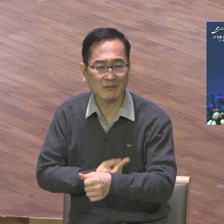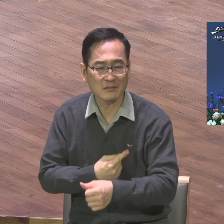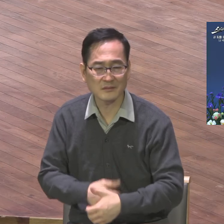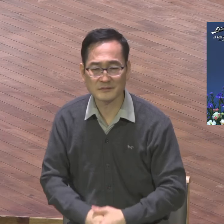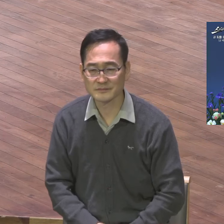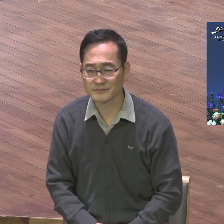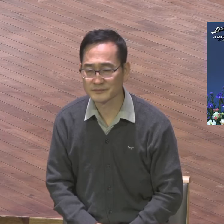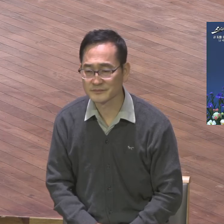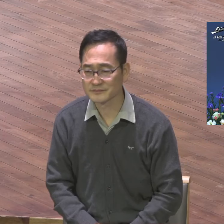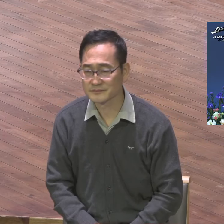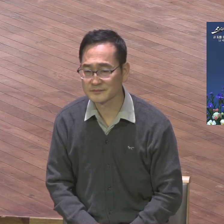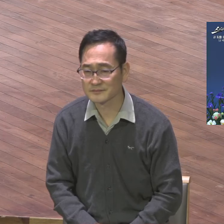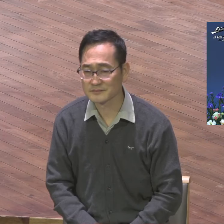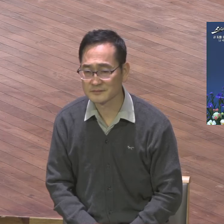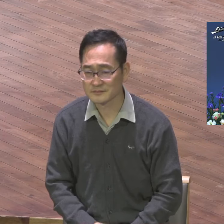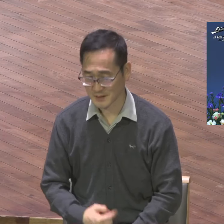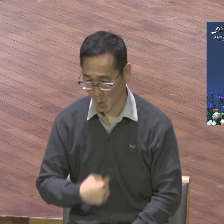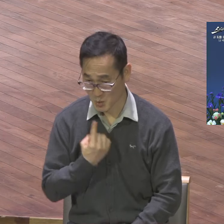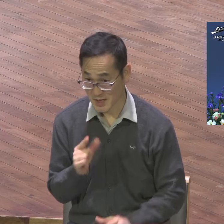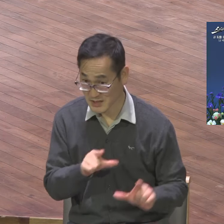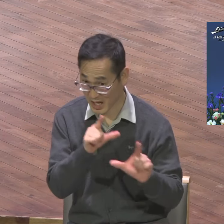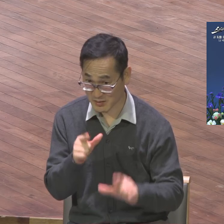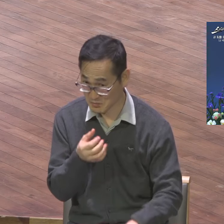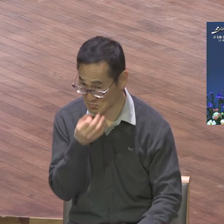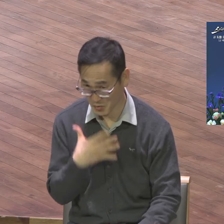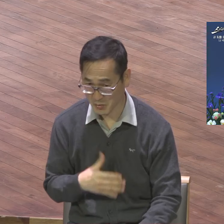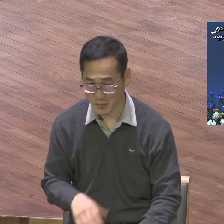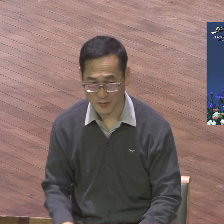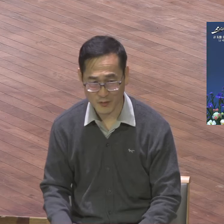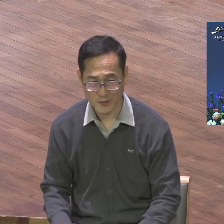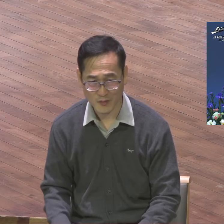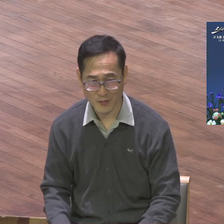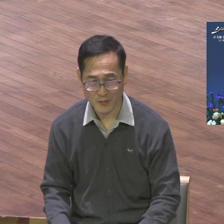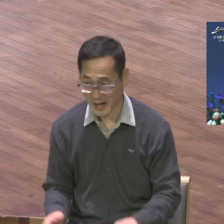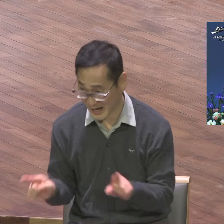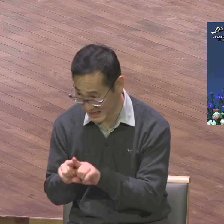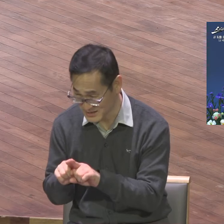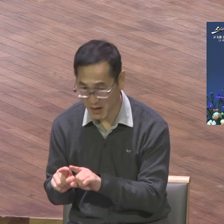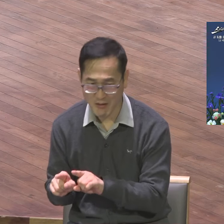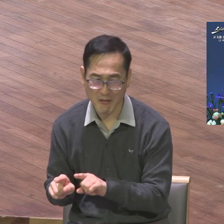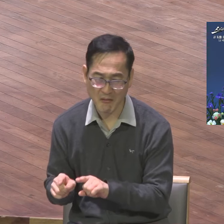환경이 말이요. 혼자 사는 것도 힘들다는 것입니다. 혼자 사는 것도 힘들다.